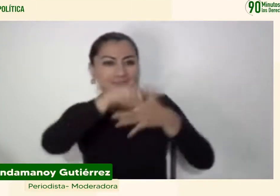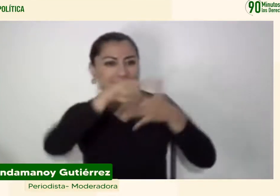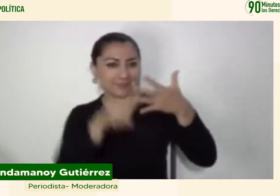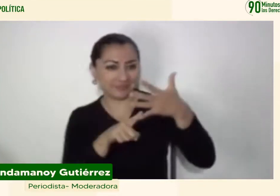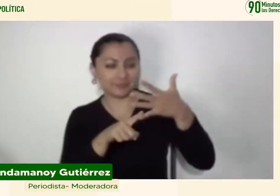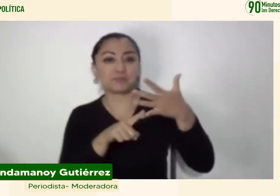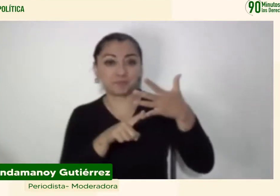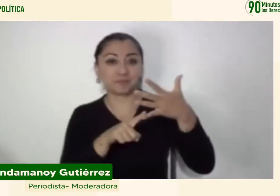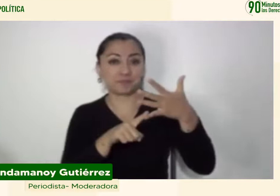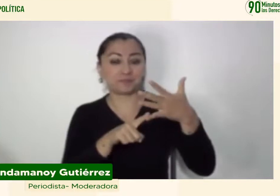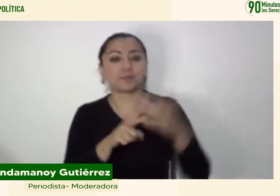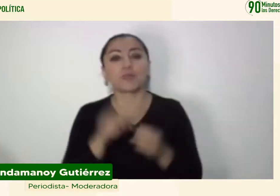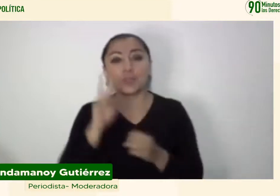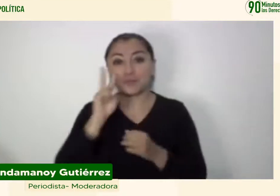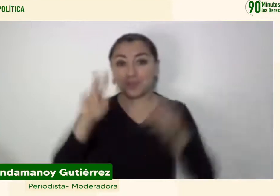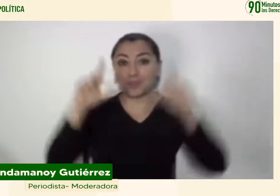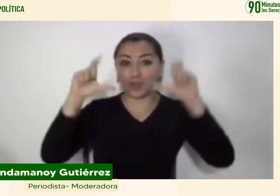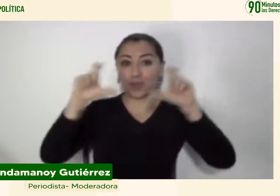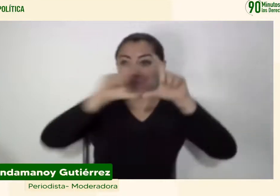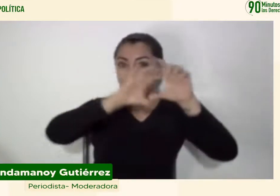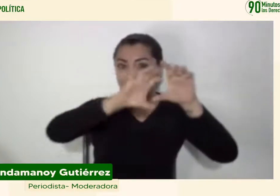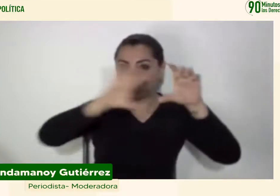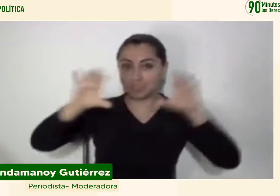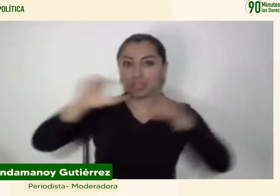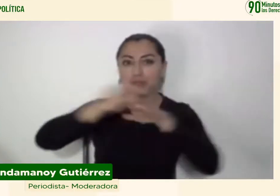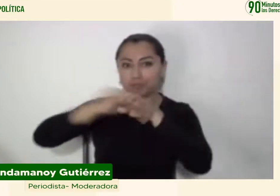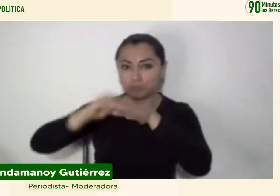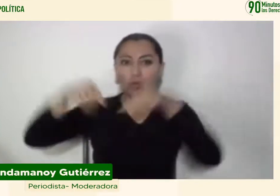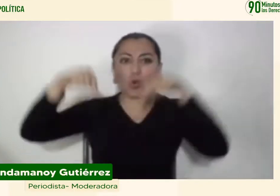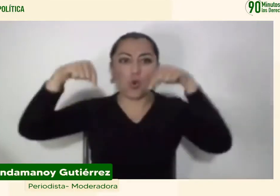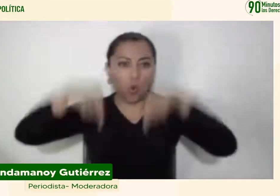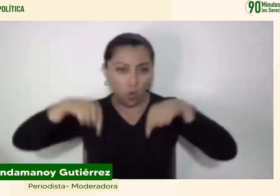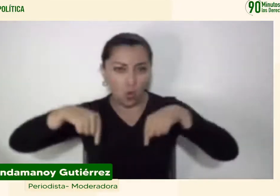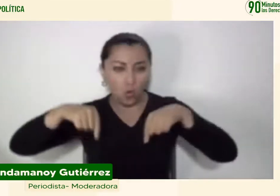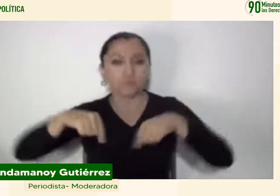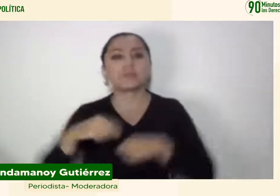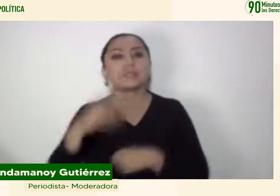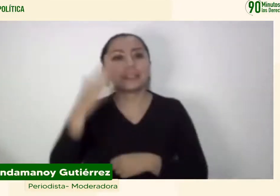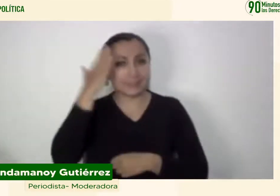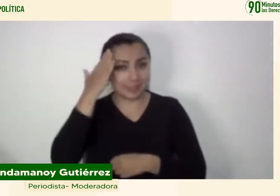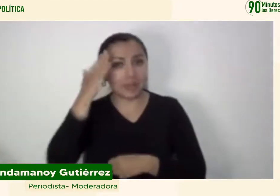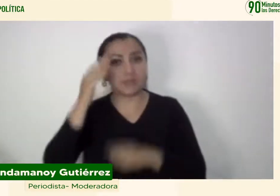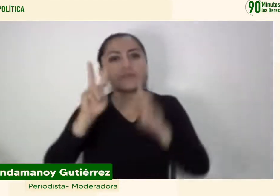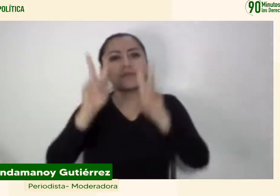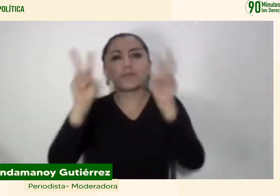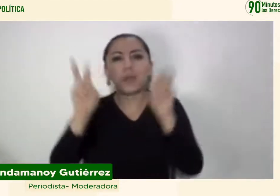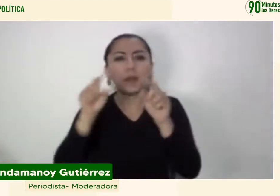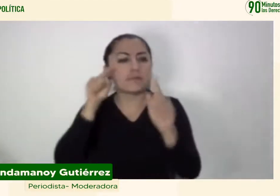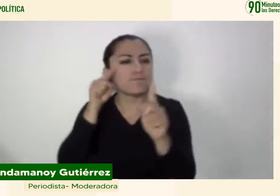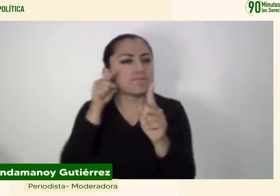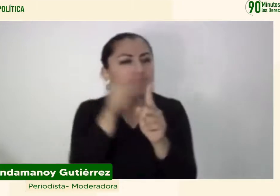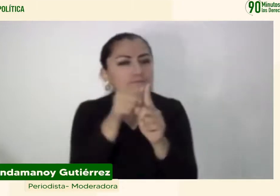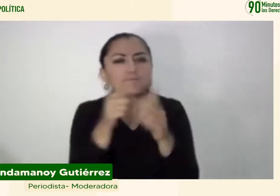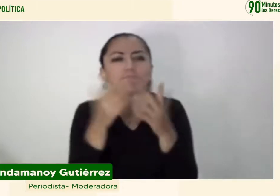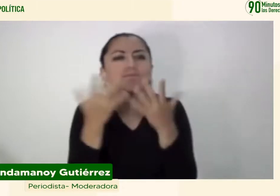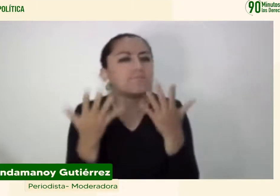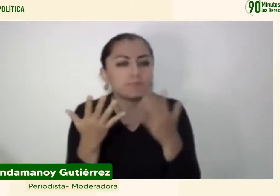evidenció en el vídeo entonces ahora tenemos a cinco invitados y tenemos en este espacio